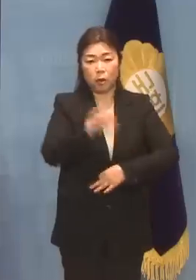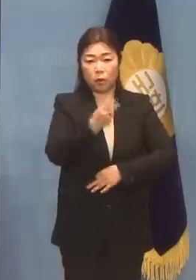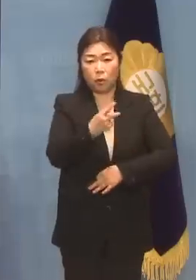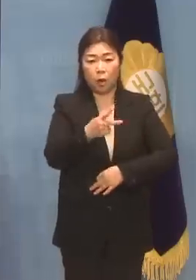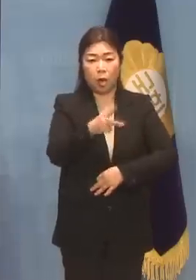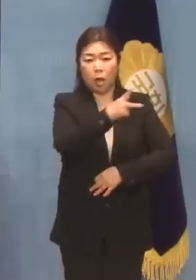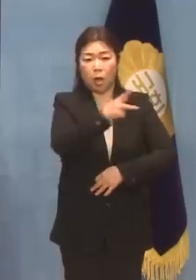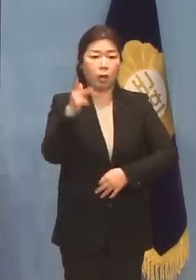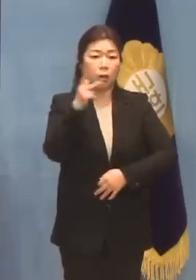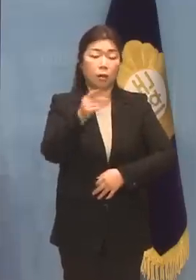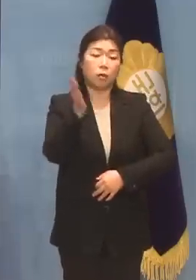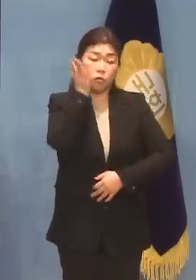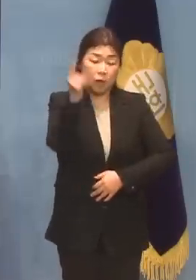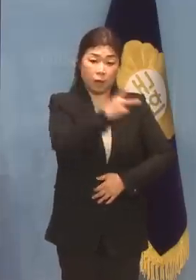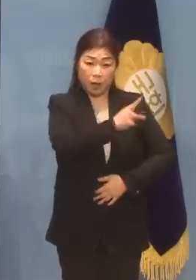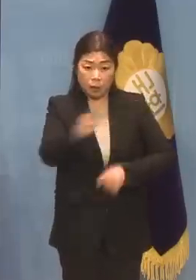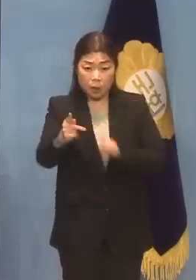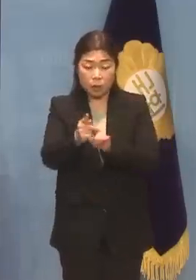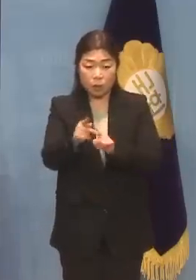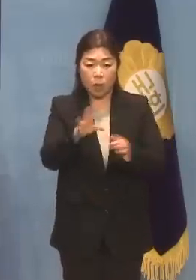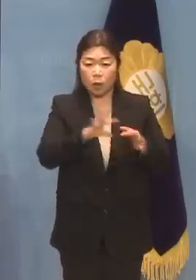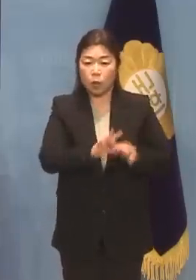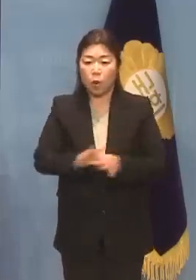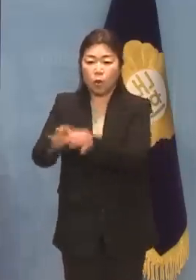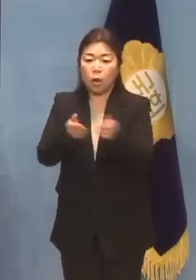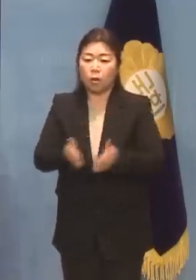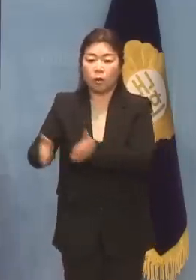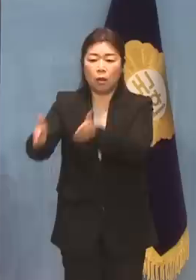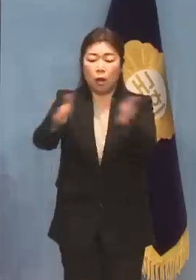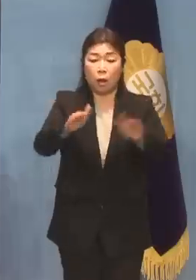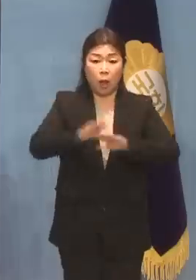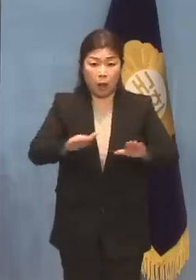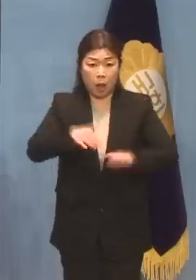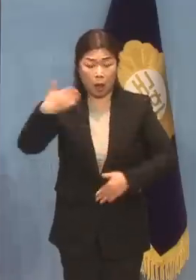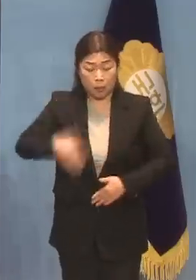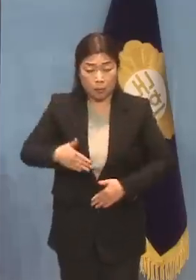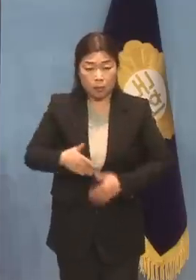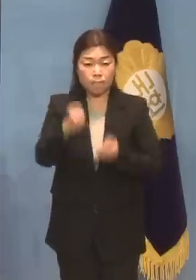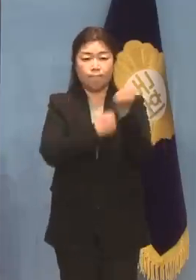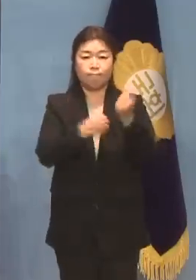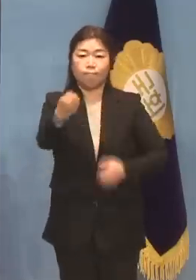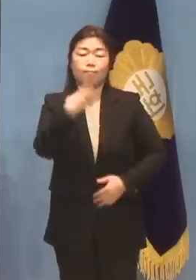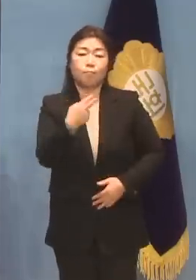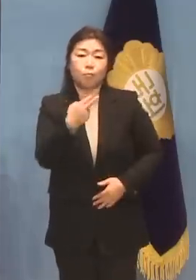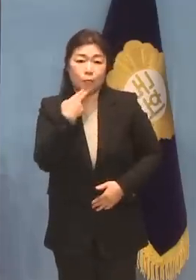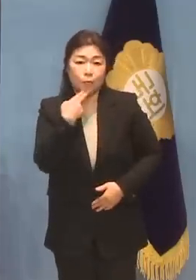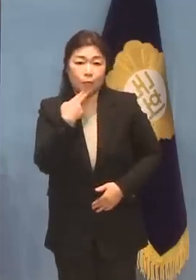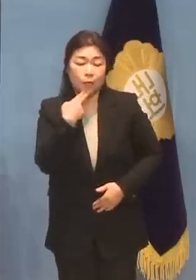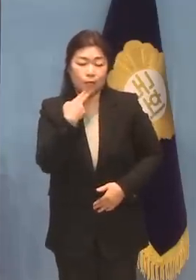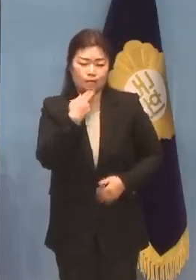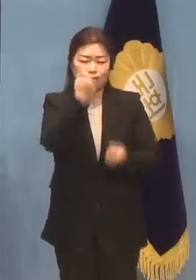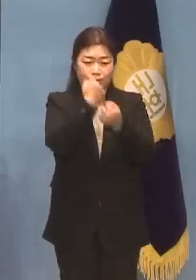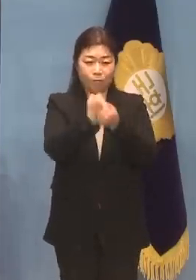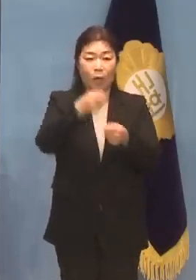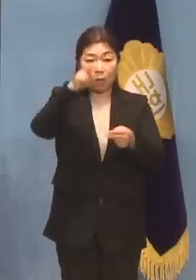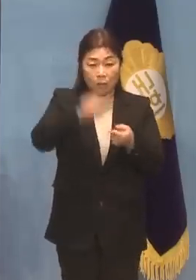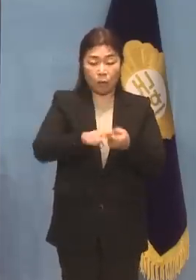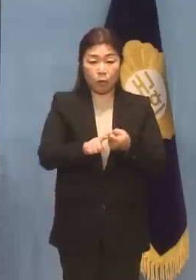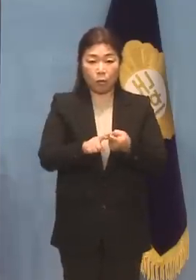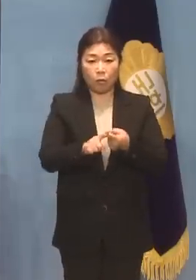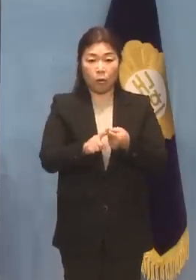KTX 울산 역세권 연결도로 의혹을 풀지 않은 채 만에 하나라도 여당의 당대표가